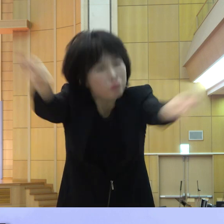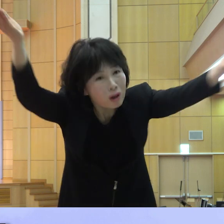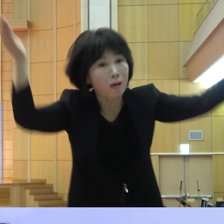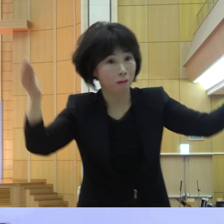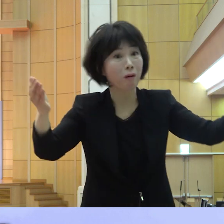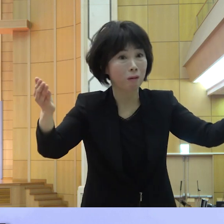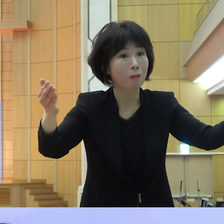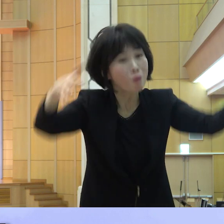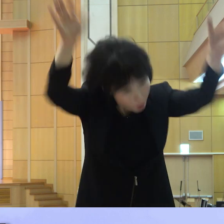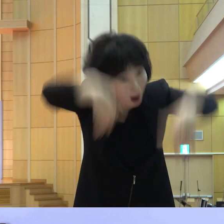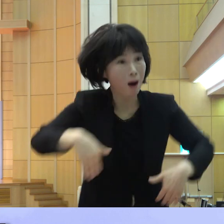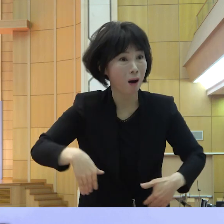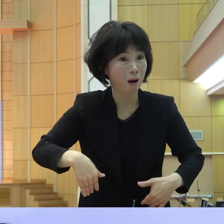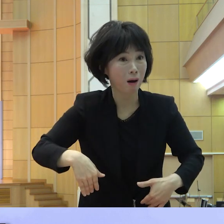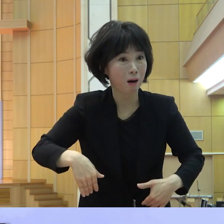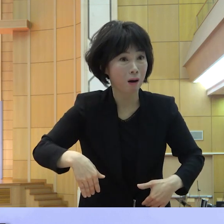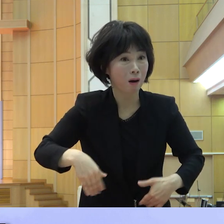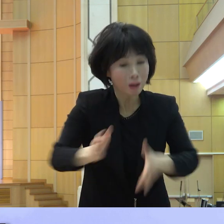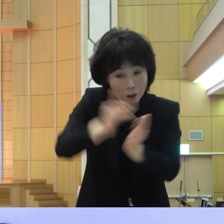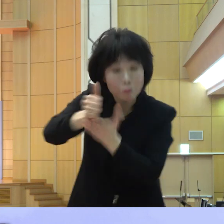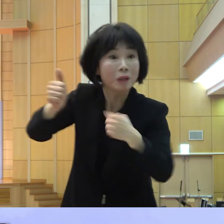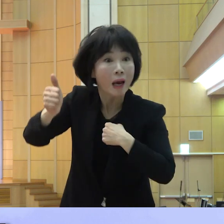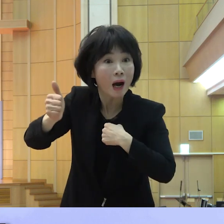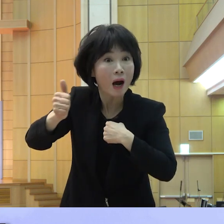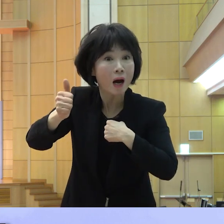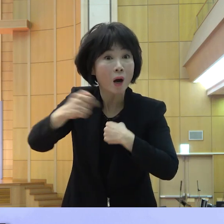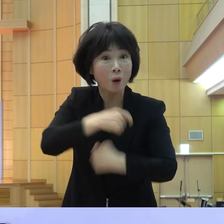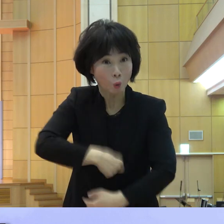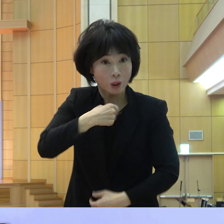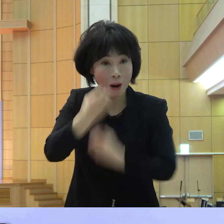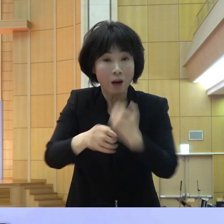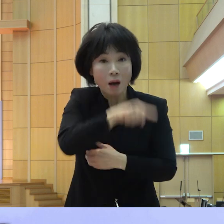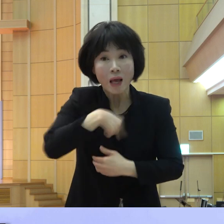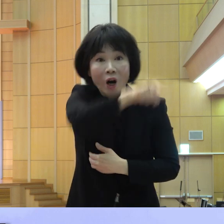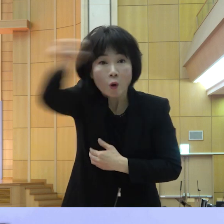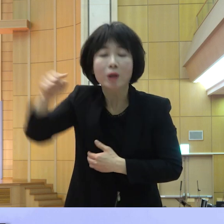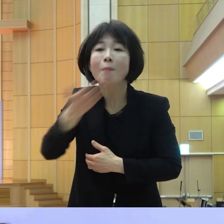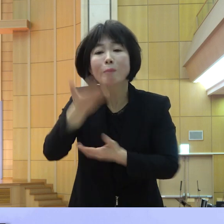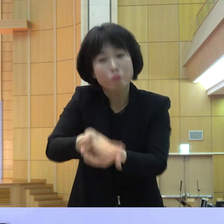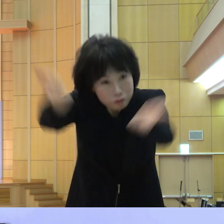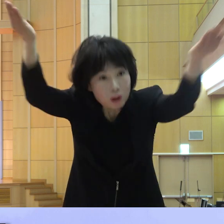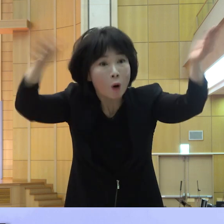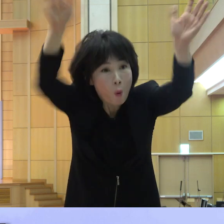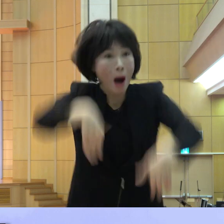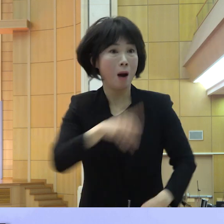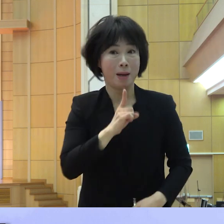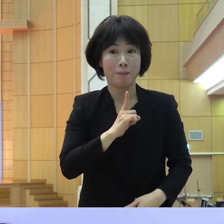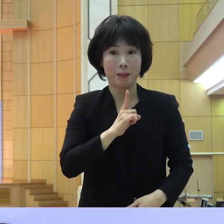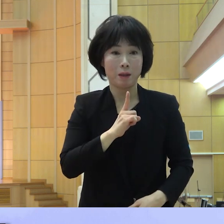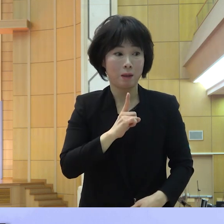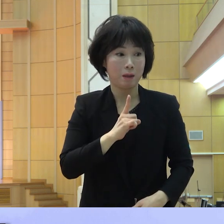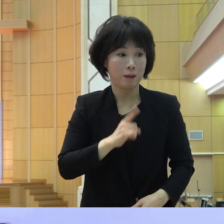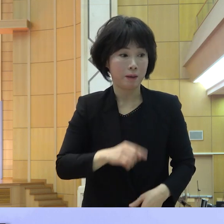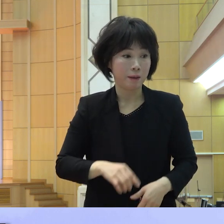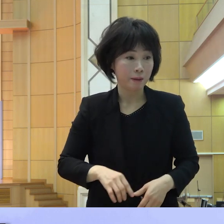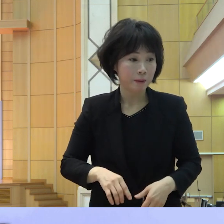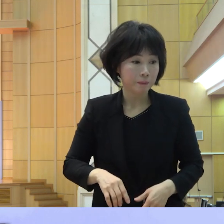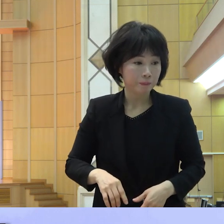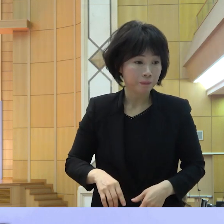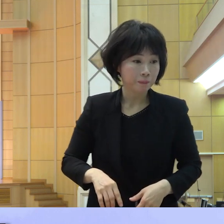예수님이 너에게 영원한 양식을 주리니 인자는 아버지 하나님의 인치신 자니라.